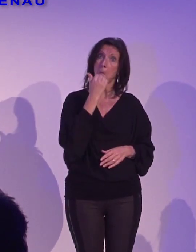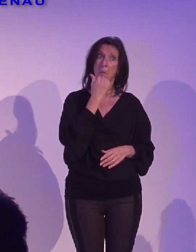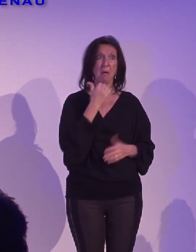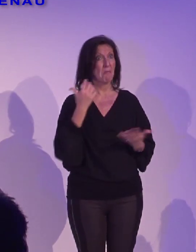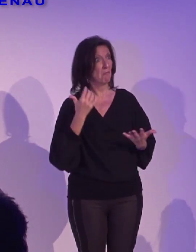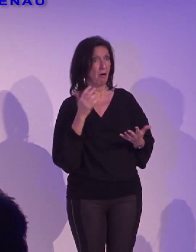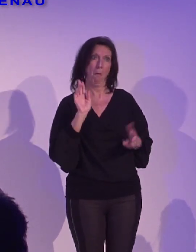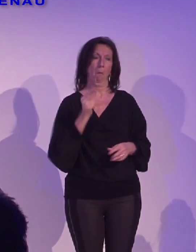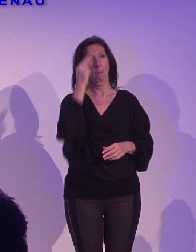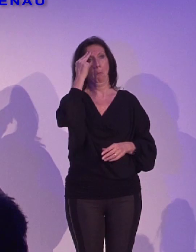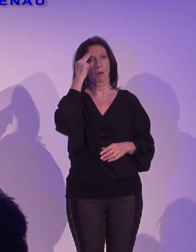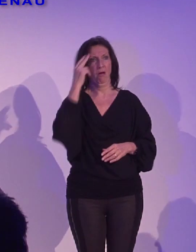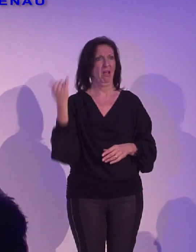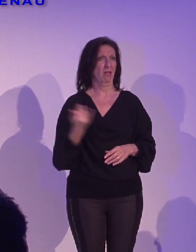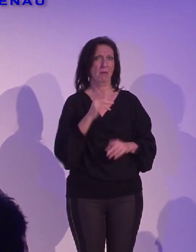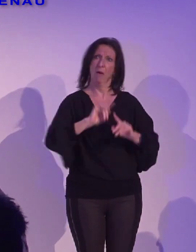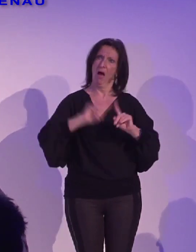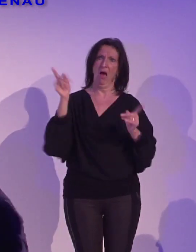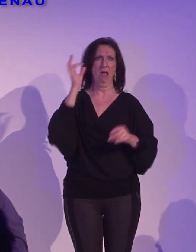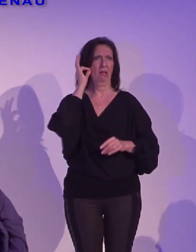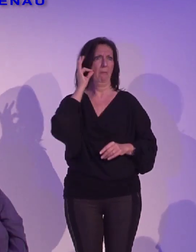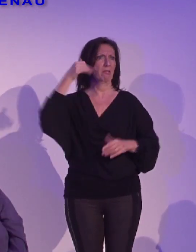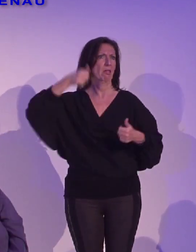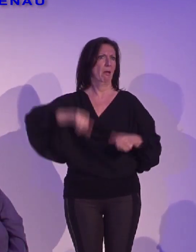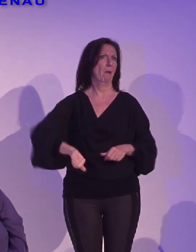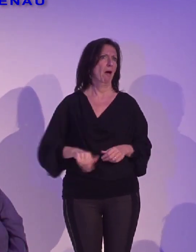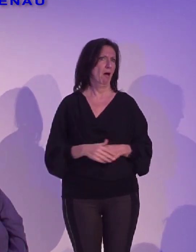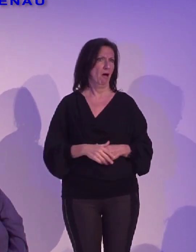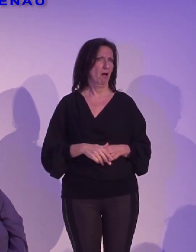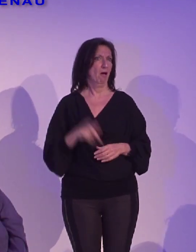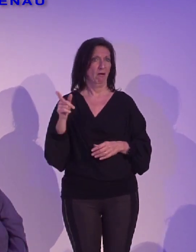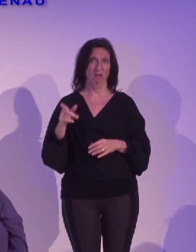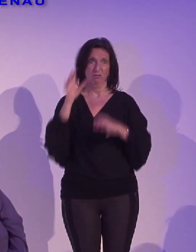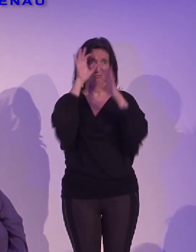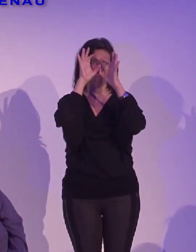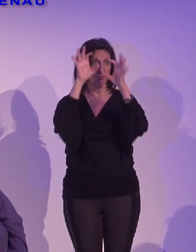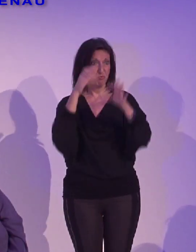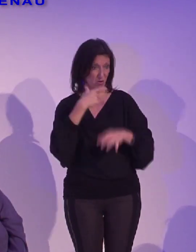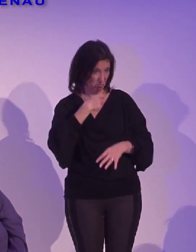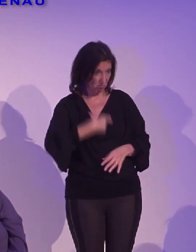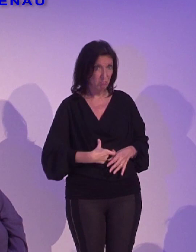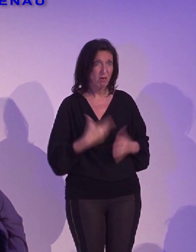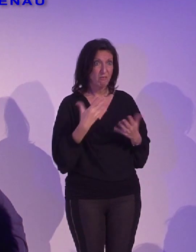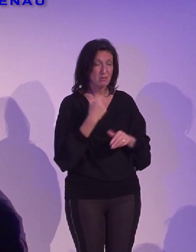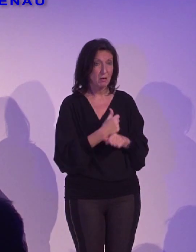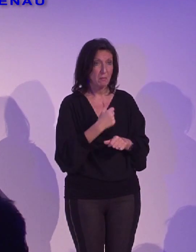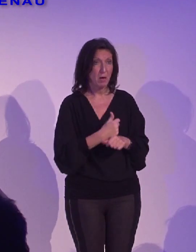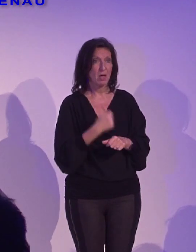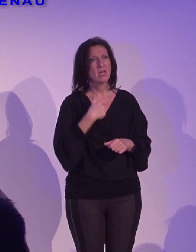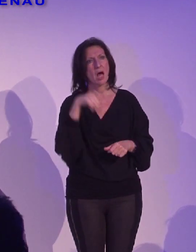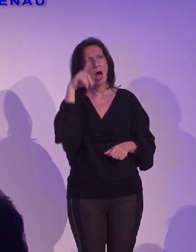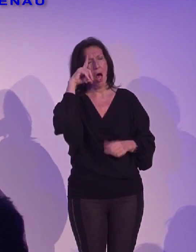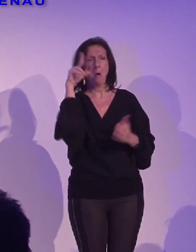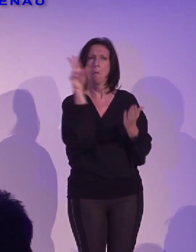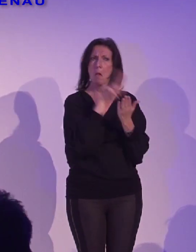gekannt. Immer waren andere Mädchen um mich, die mir sogar zugeschaut haben, was ich mache. Ich habe hauptsächlich